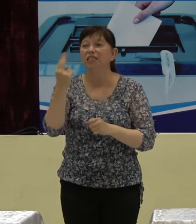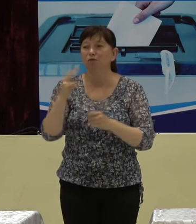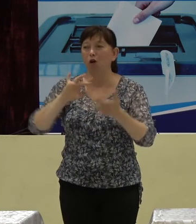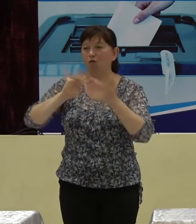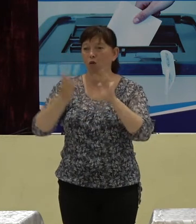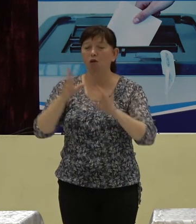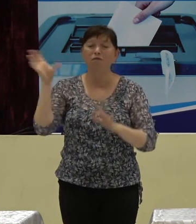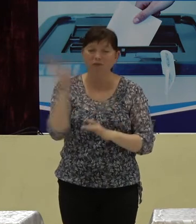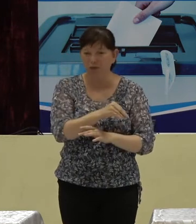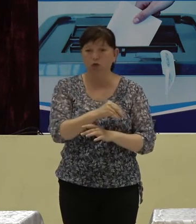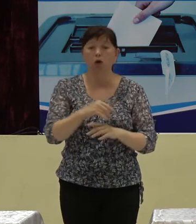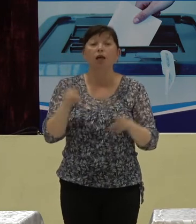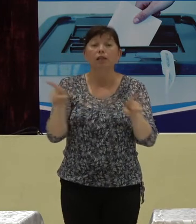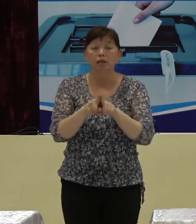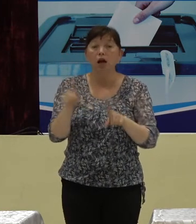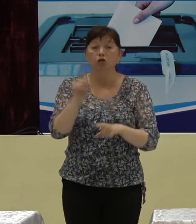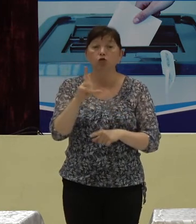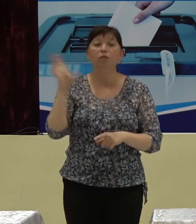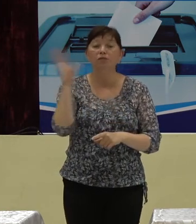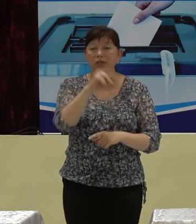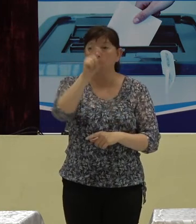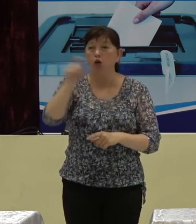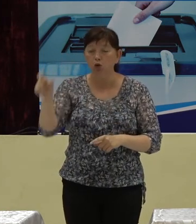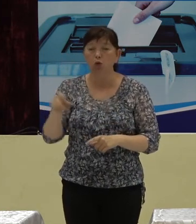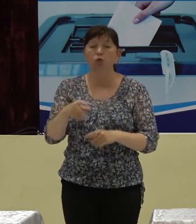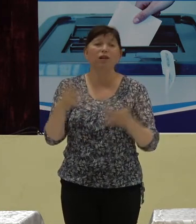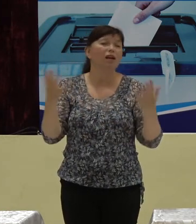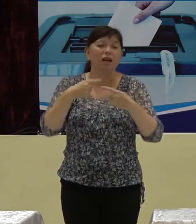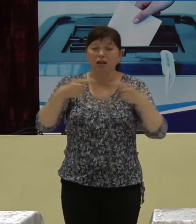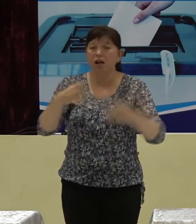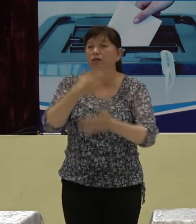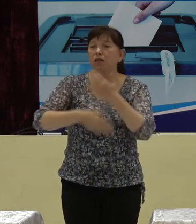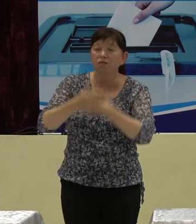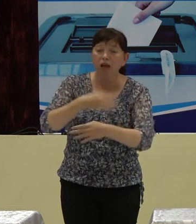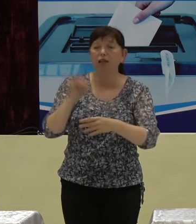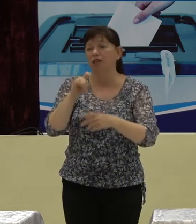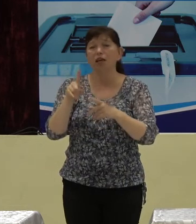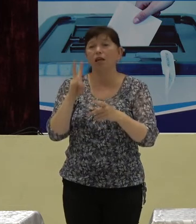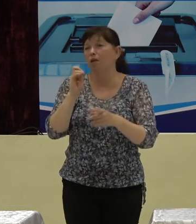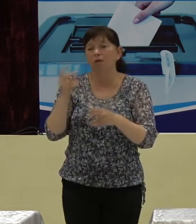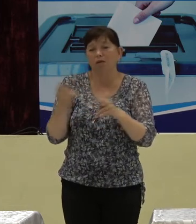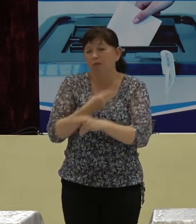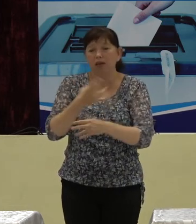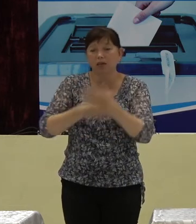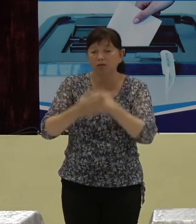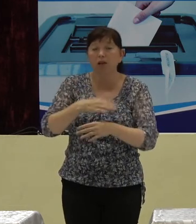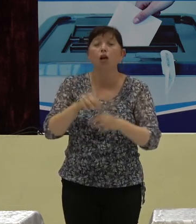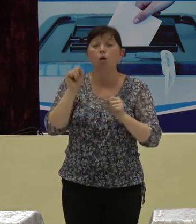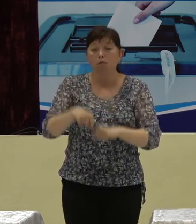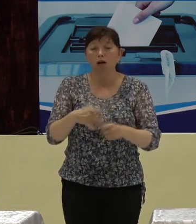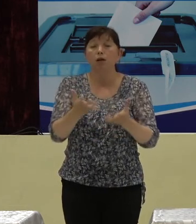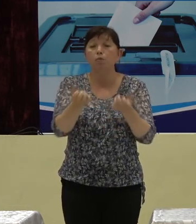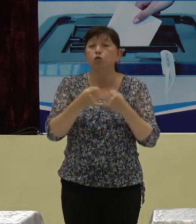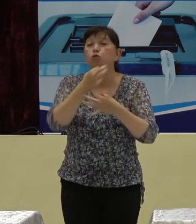publice toate, astfel încât toate persoanele cu toate tipurile de dizabilități să aibă acces la toate serviciile,